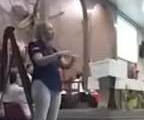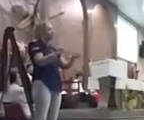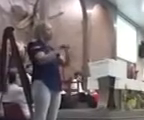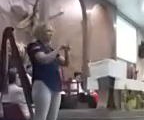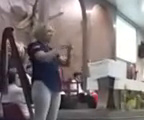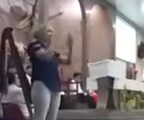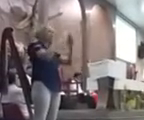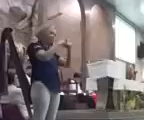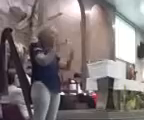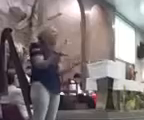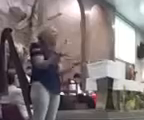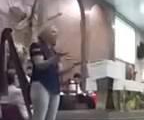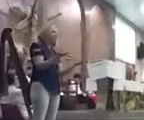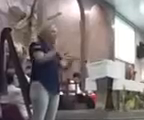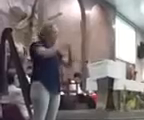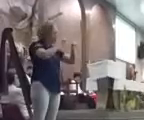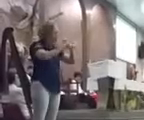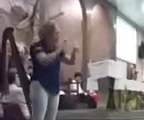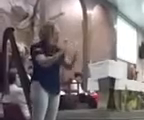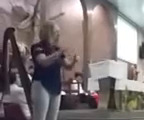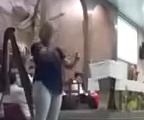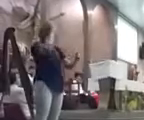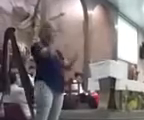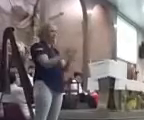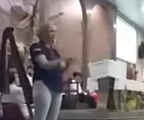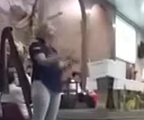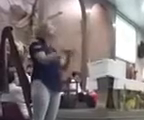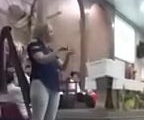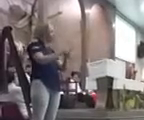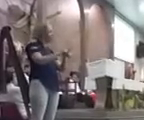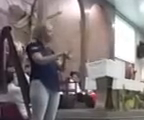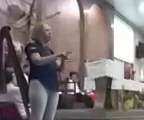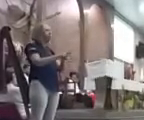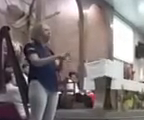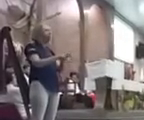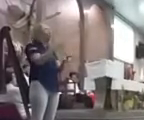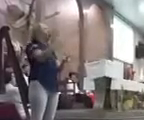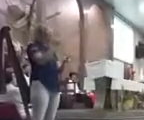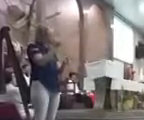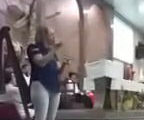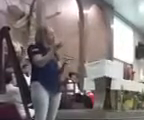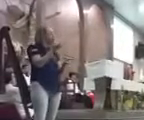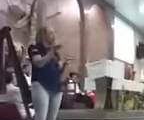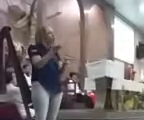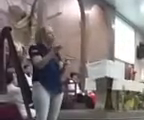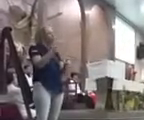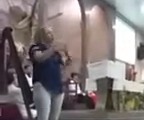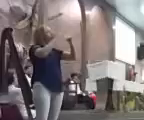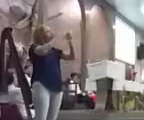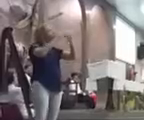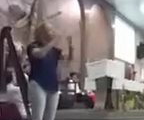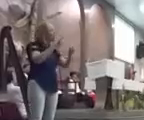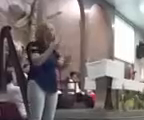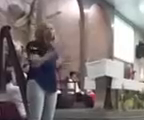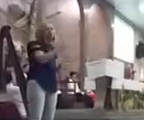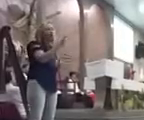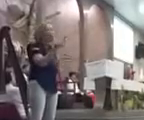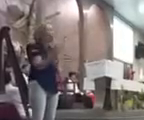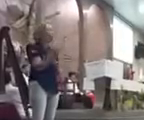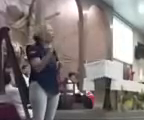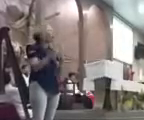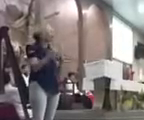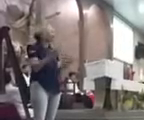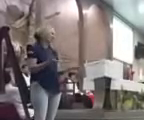igreja, da renovação da nossa fé. Ainda queremos estar nas mesmas coisinhas, do mesmo jeito que já faz há 30